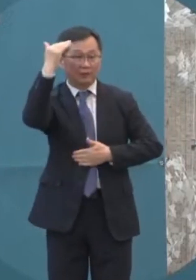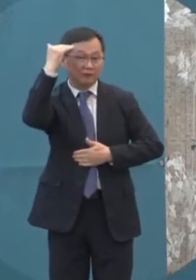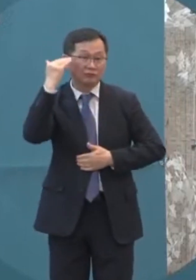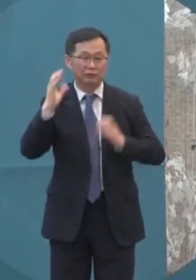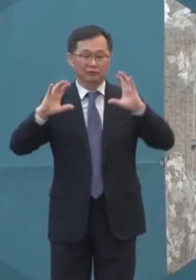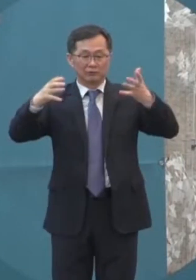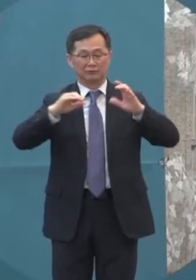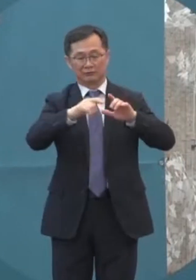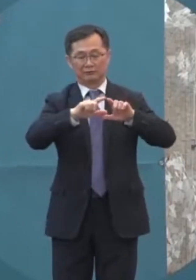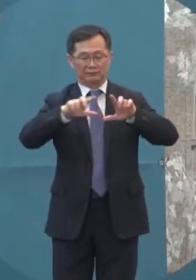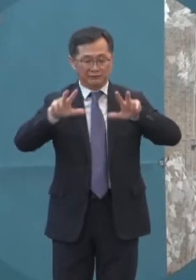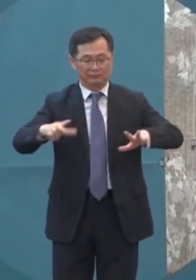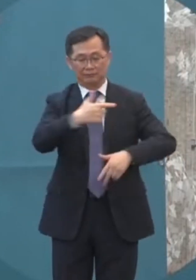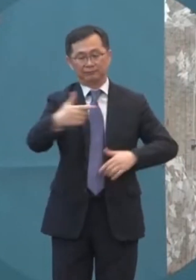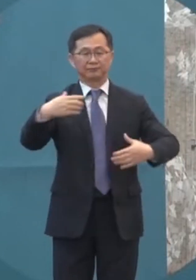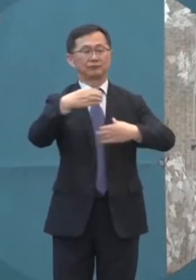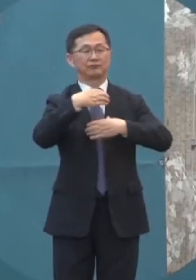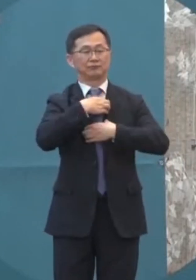대한민국이 위험합니다.